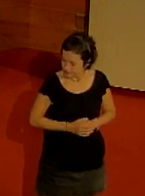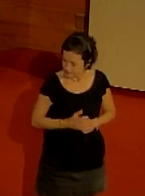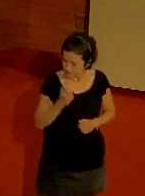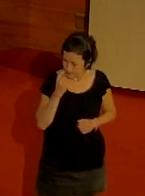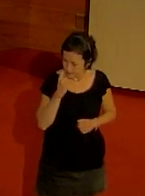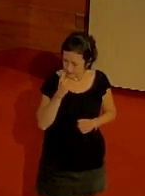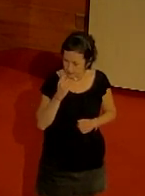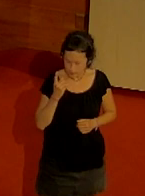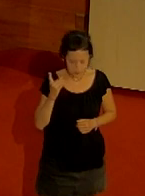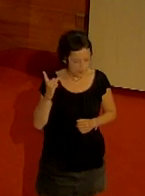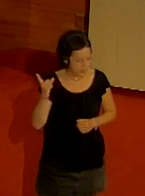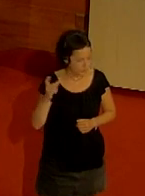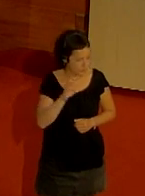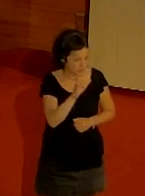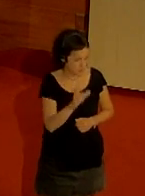Esto es en Sicilia.